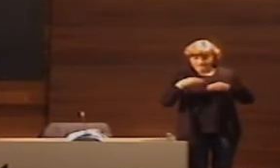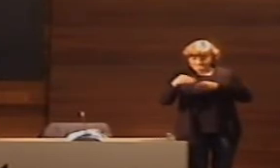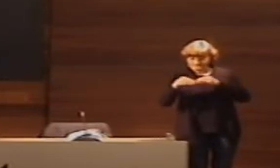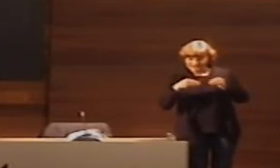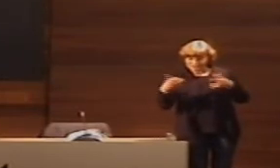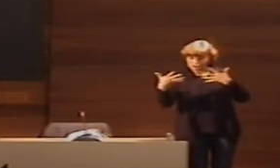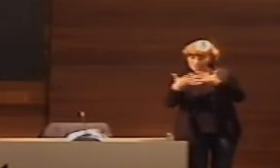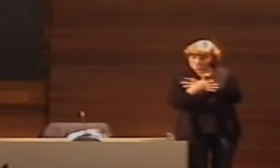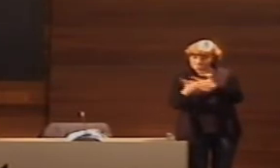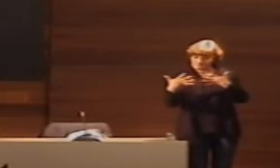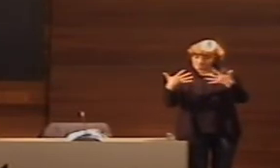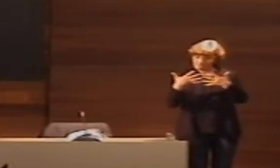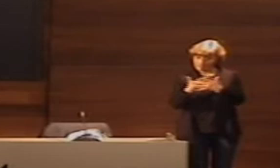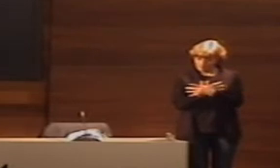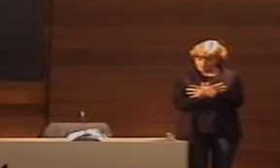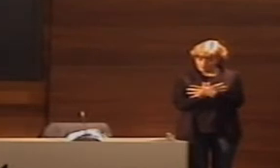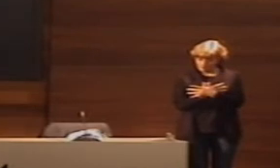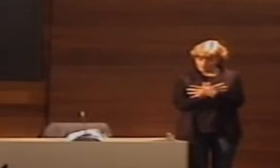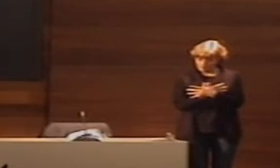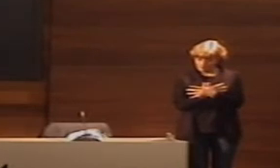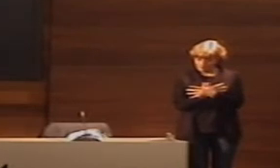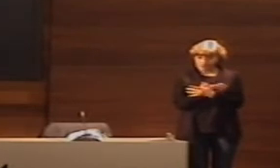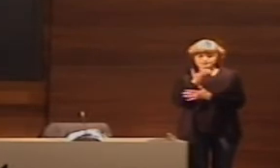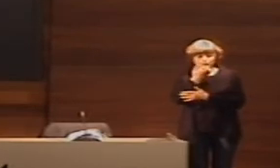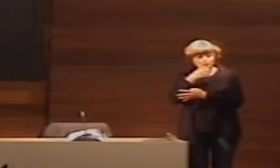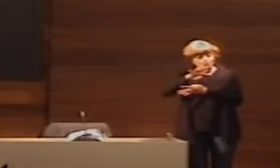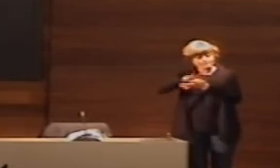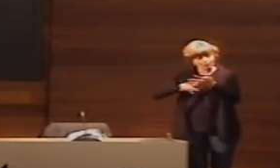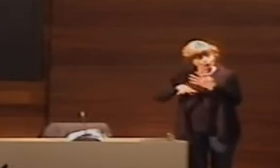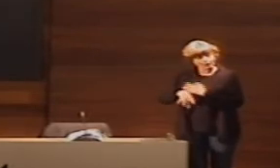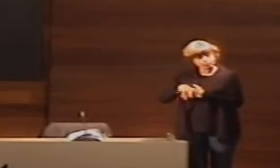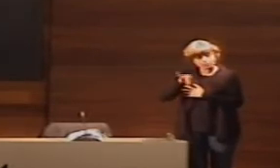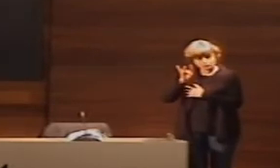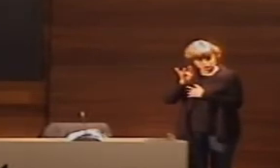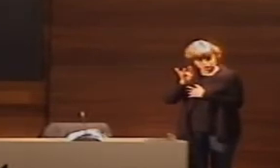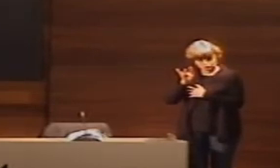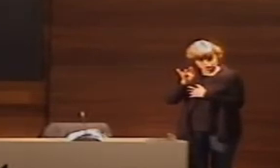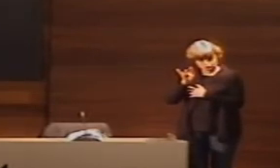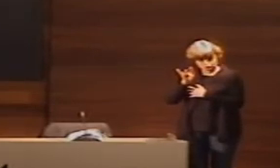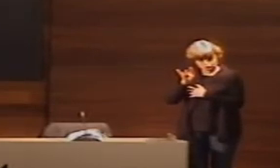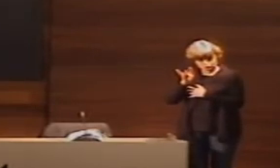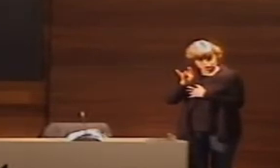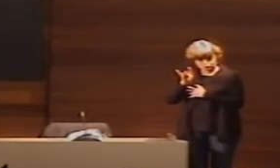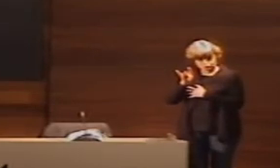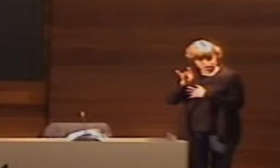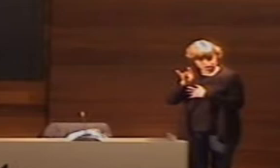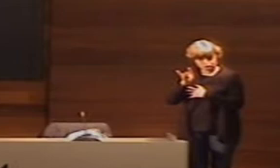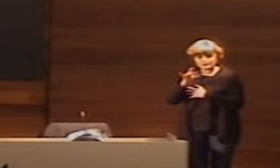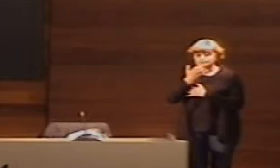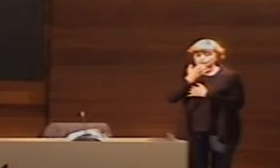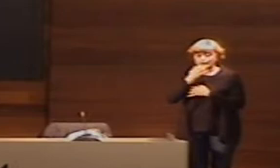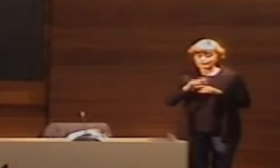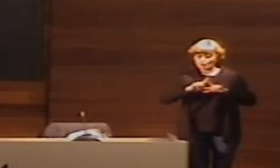ya no es un contenedor de envases, es un contenedor de reciclables, ¿no? Pues Barcelona va a tomar una decisión que es dejar de llamarle contenedor